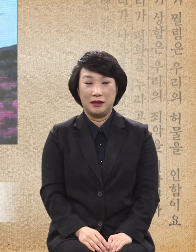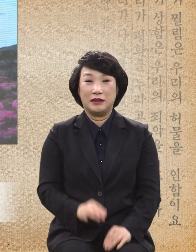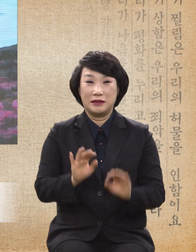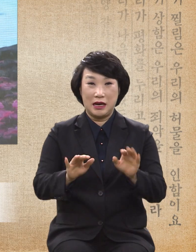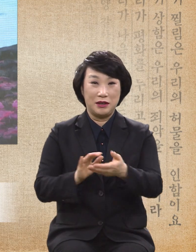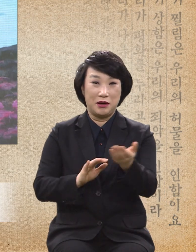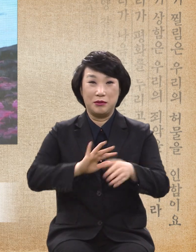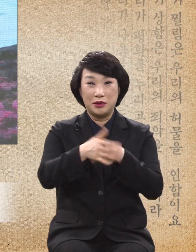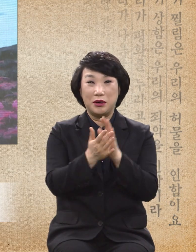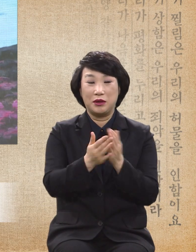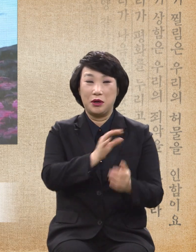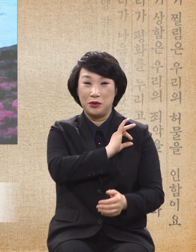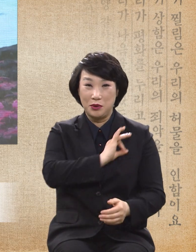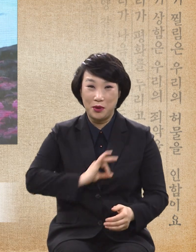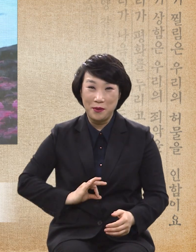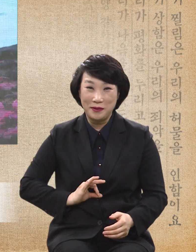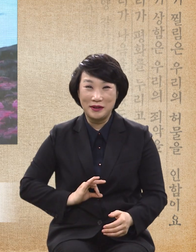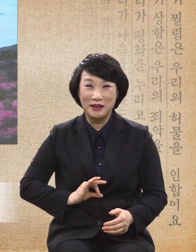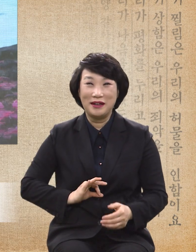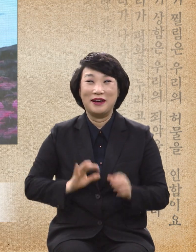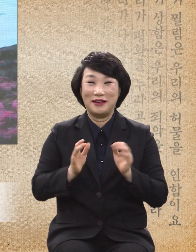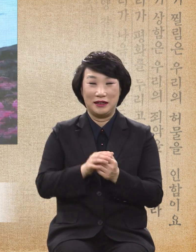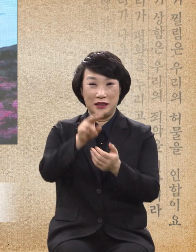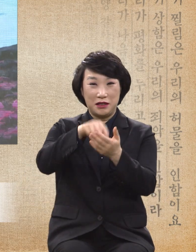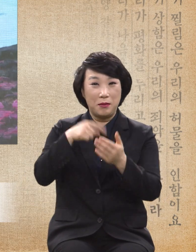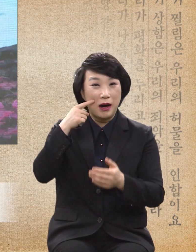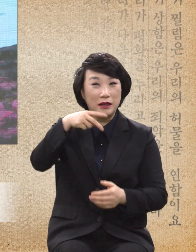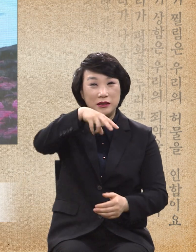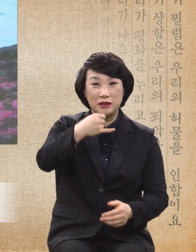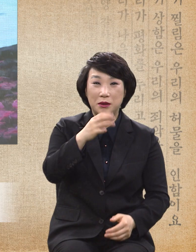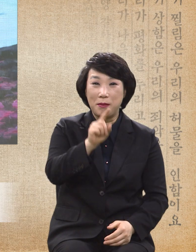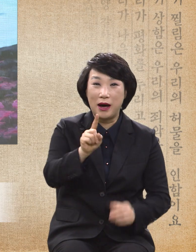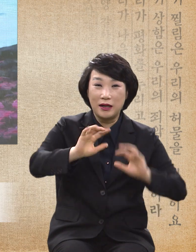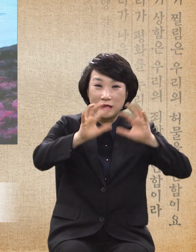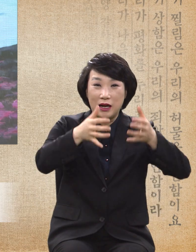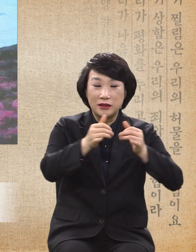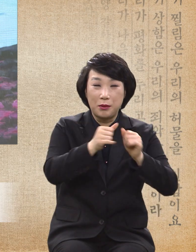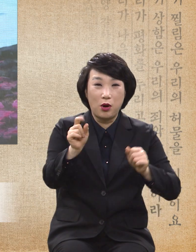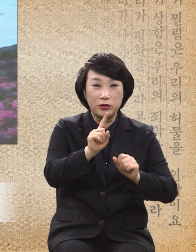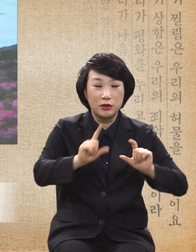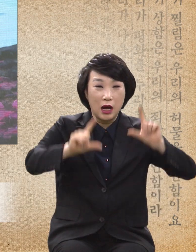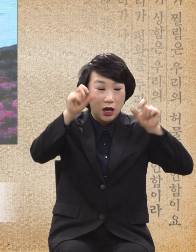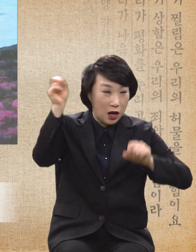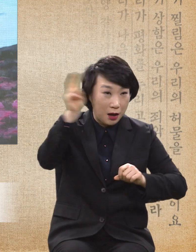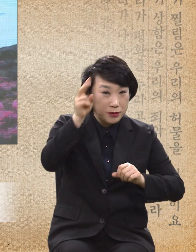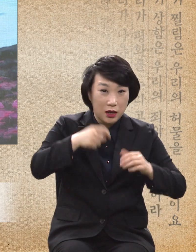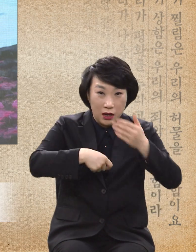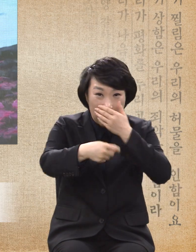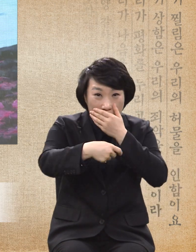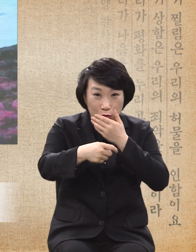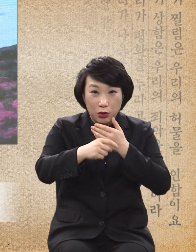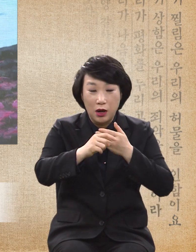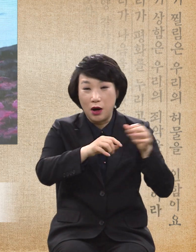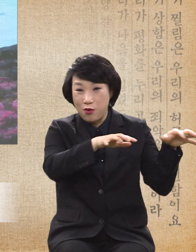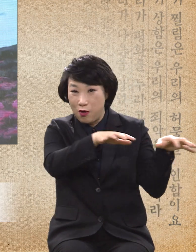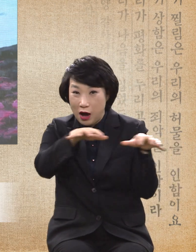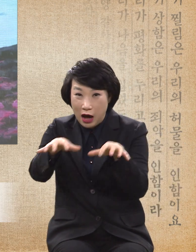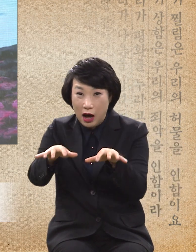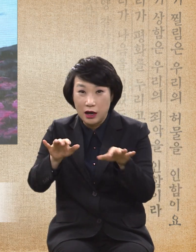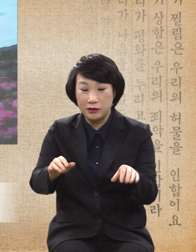욥기서를 잘 압니다. 수밧 사람이 어느 날 갑자기 강도가 되어서